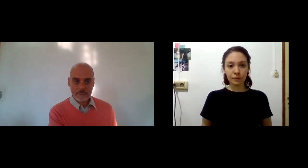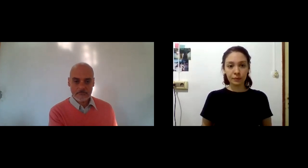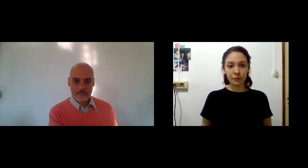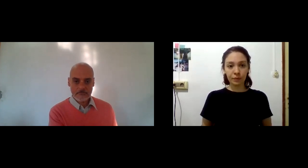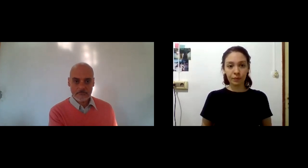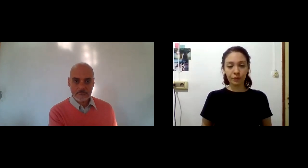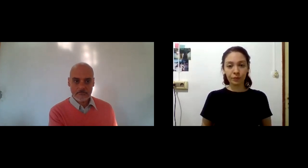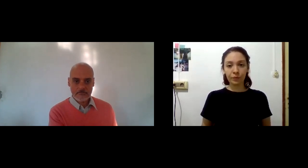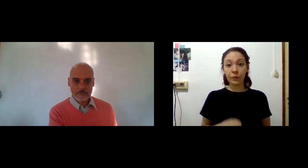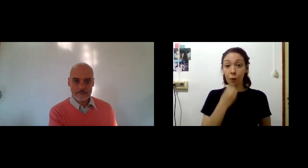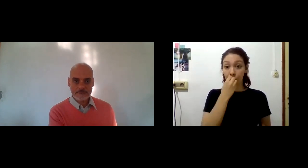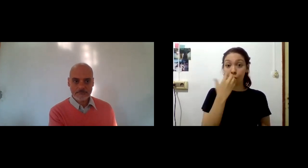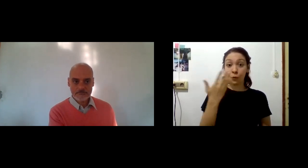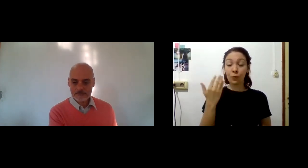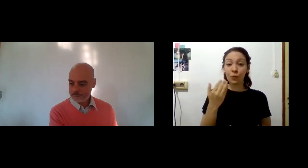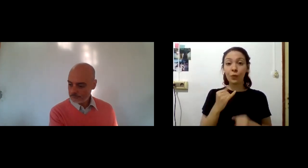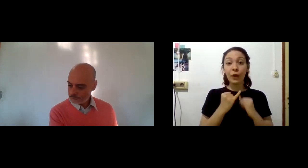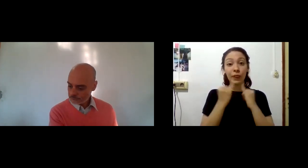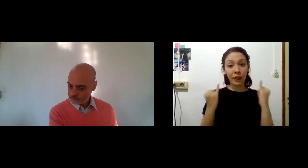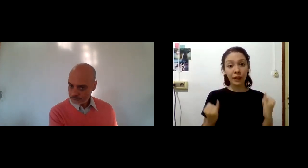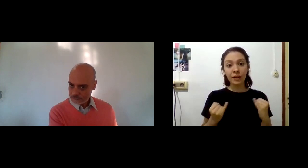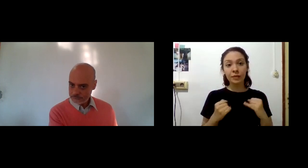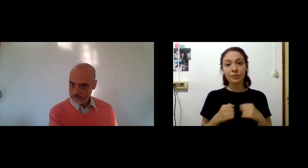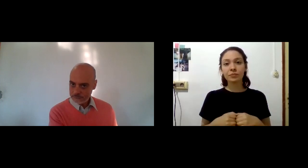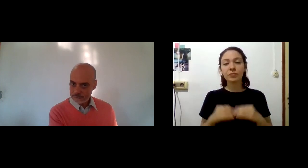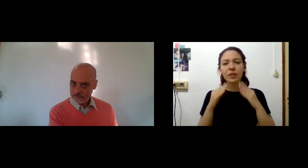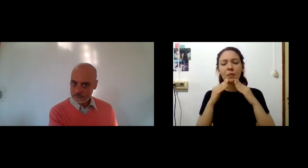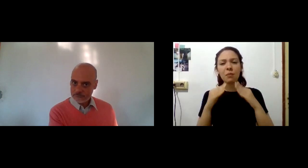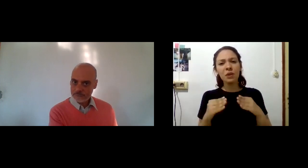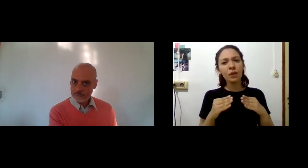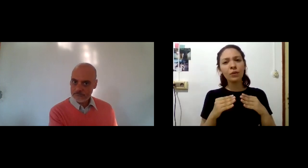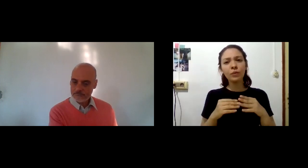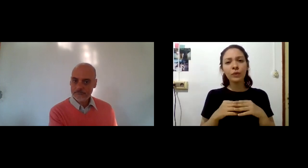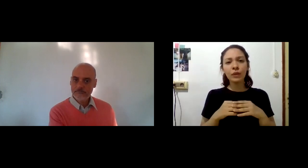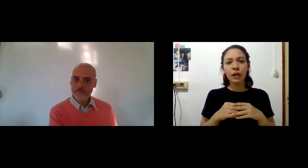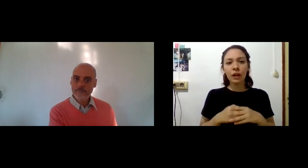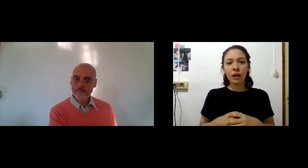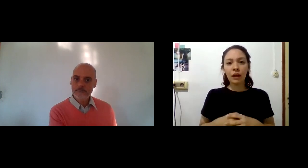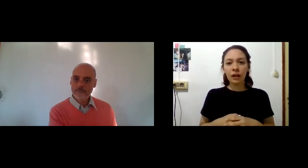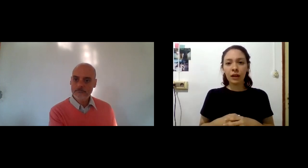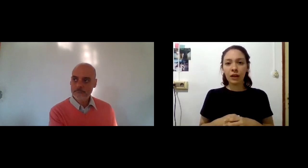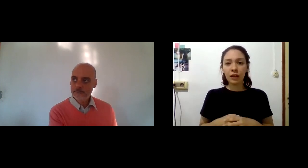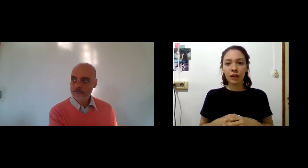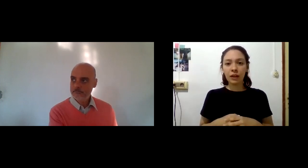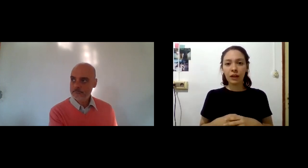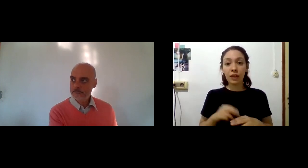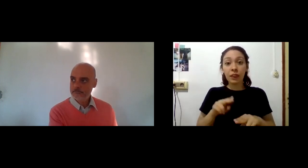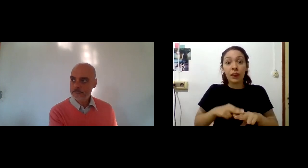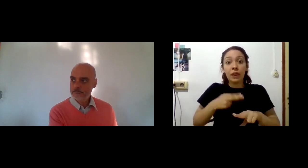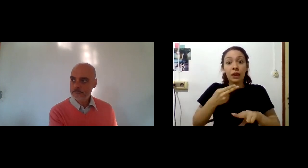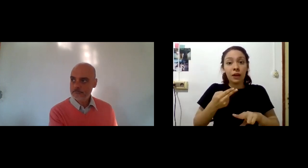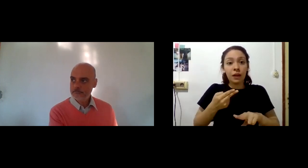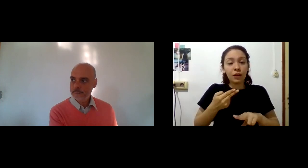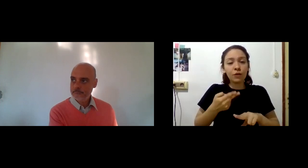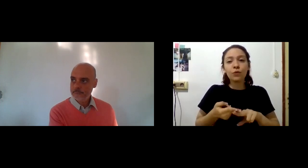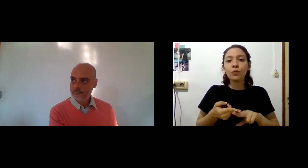Buenos días. Sí, mi pregunta era más que nada volver con el tema del qué sería, o sea,